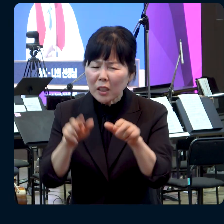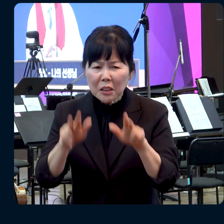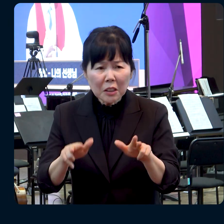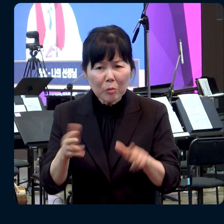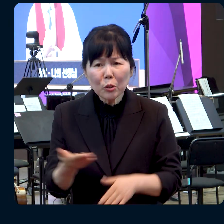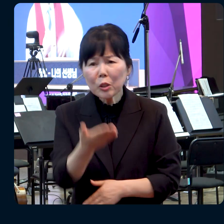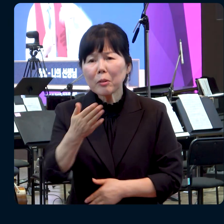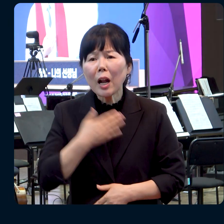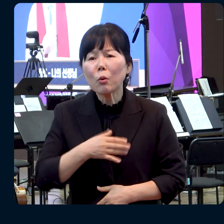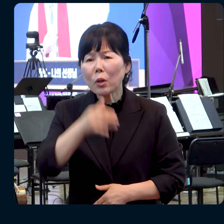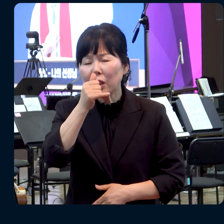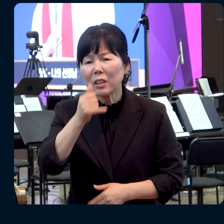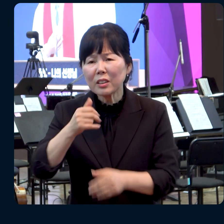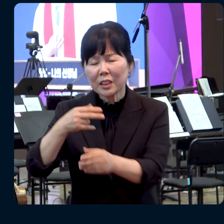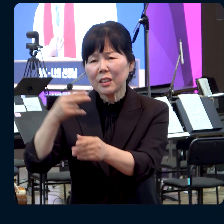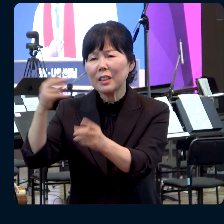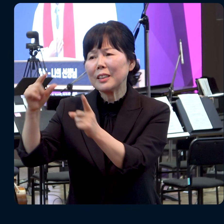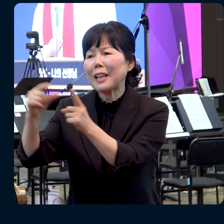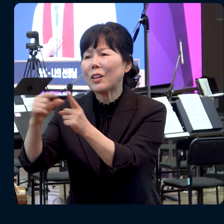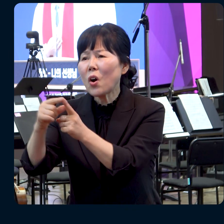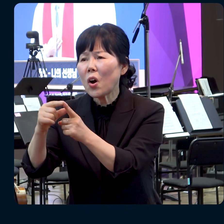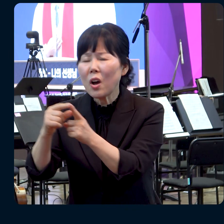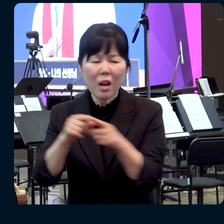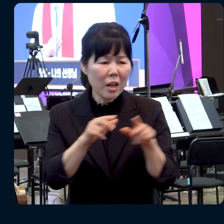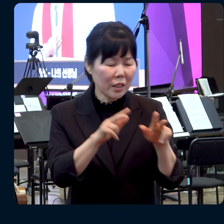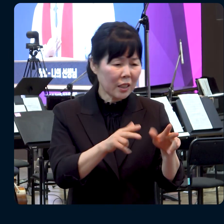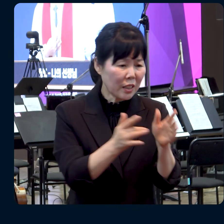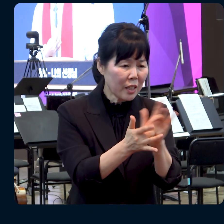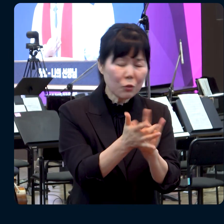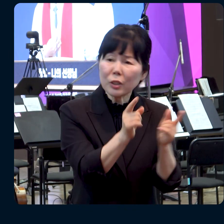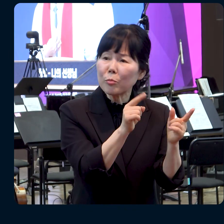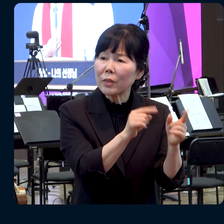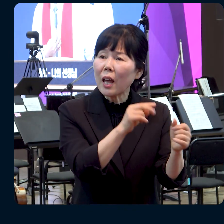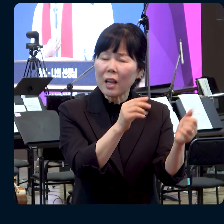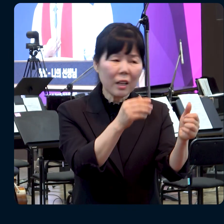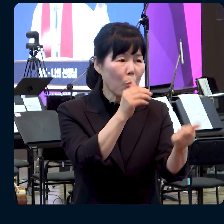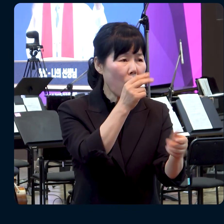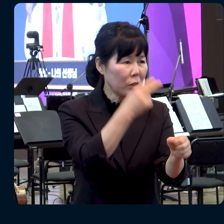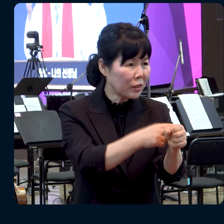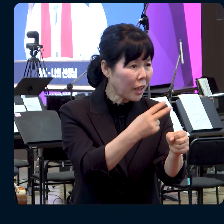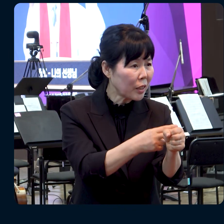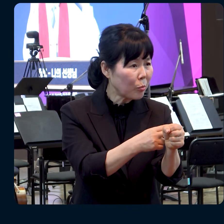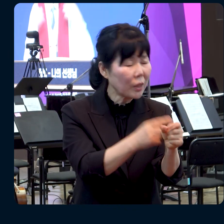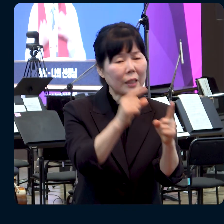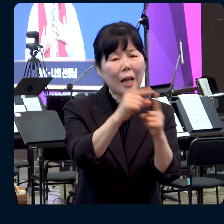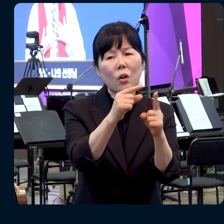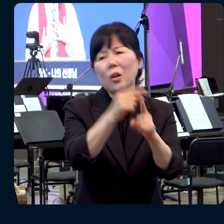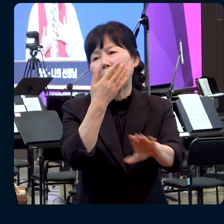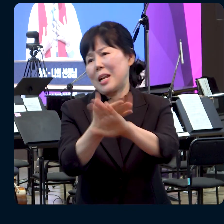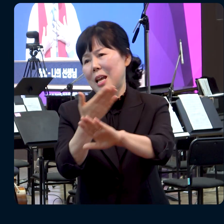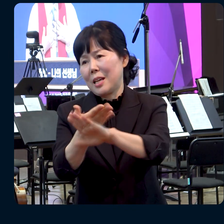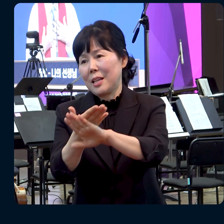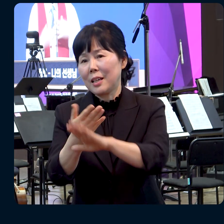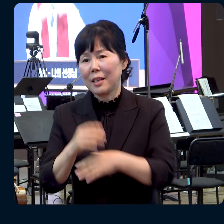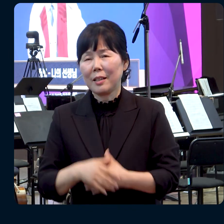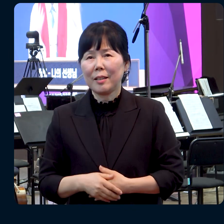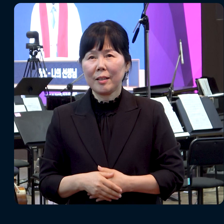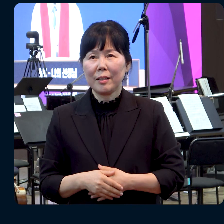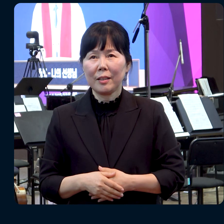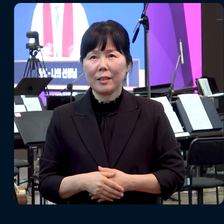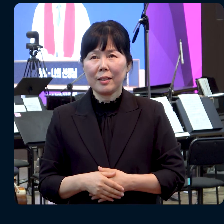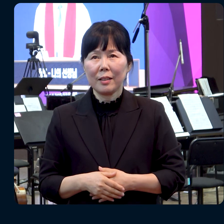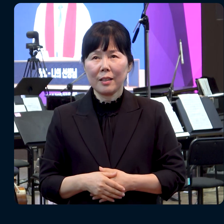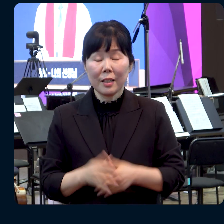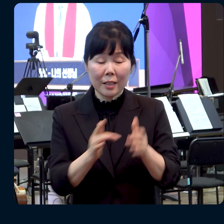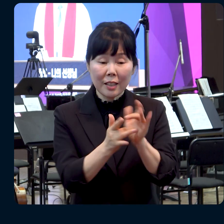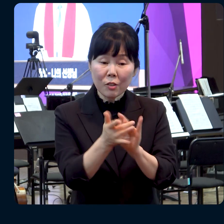알고 있는 선생님과 그때의 선생님이 좀 달라요. 지금 우리가 알고 있는 선생님은 우리한테 뭘 가르쳐주는 분이잖아요. 근데 그때의